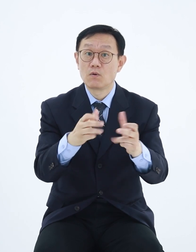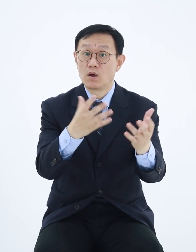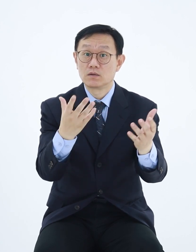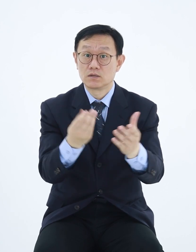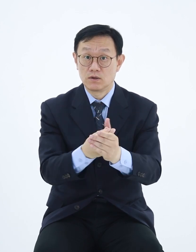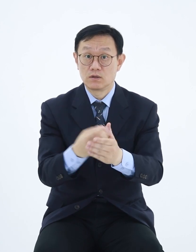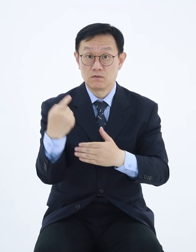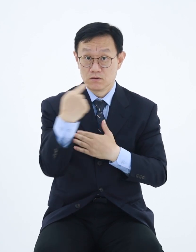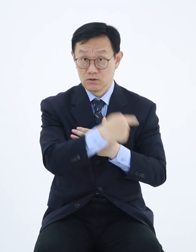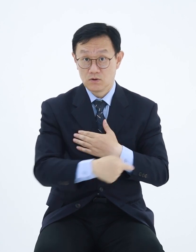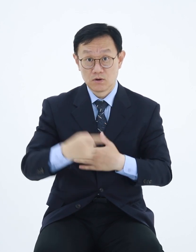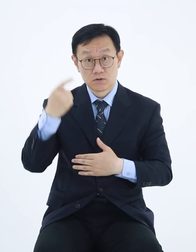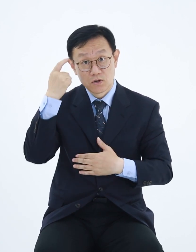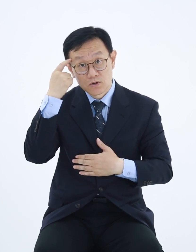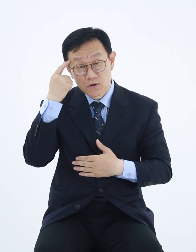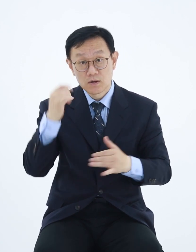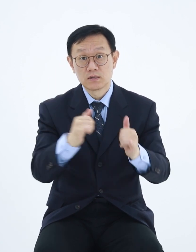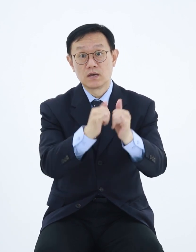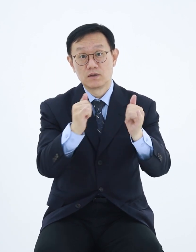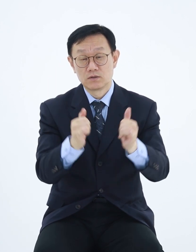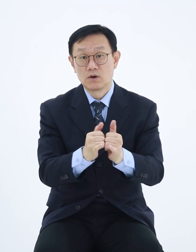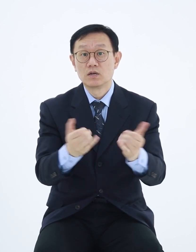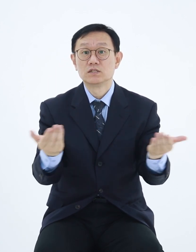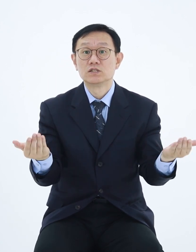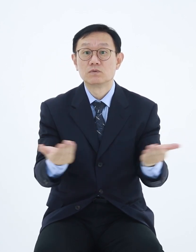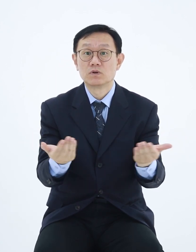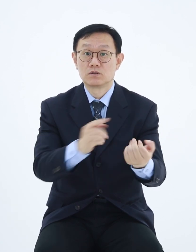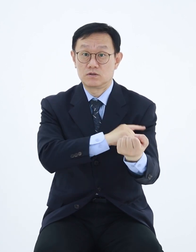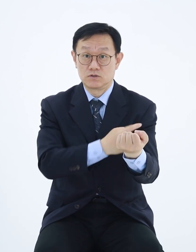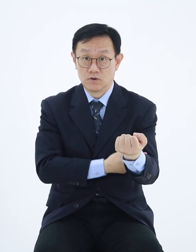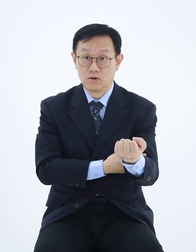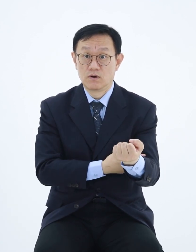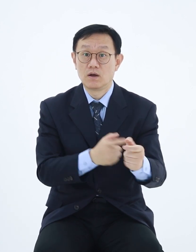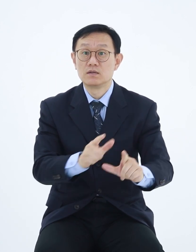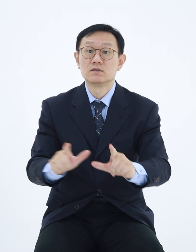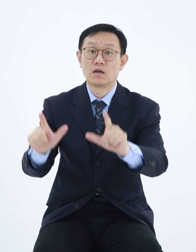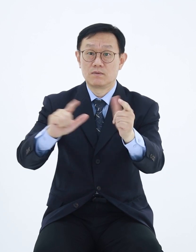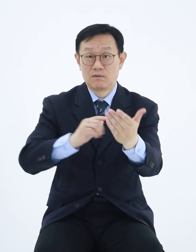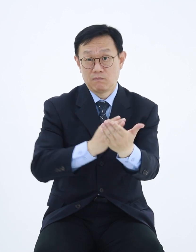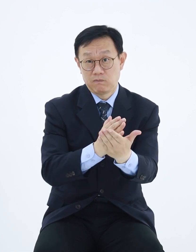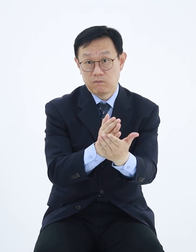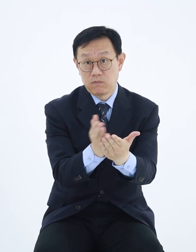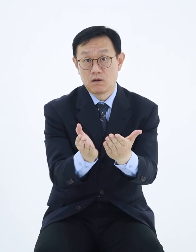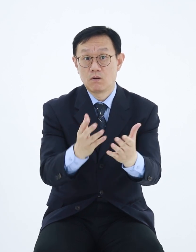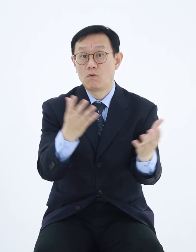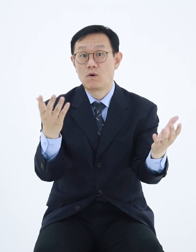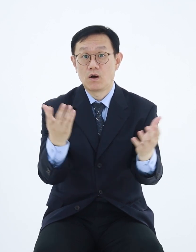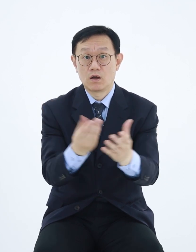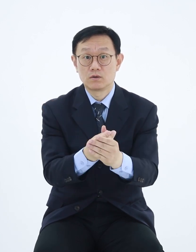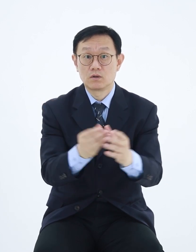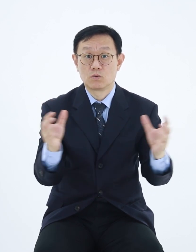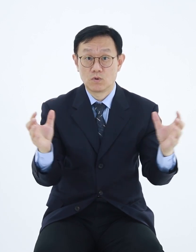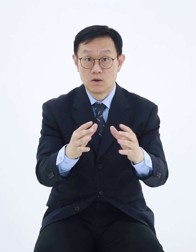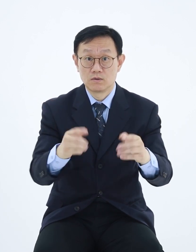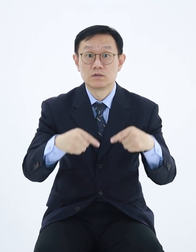신체적, 정신적, 사회적, 직업적 능력 및 삶의 전 분야에서 완전한 통합과 참여를 달성할 수